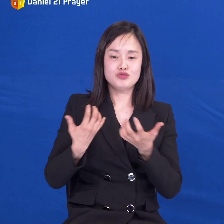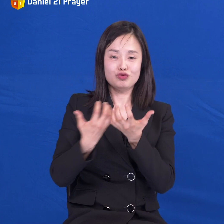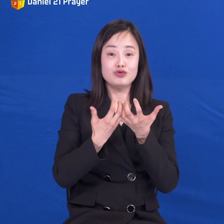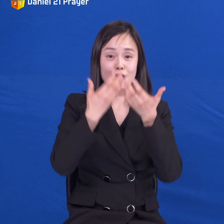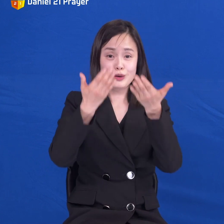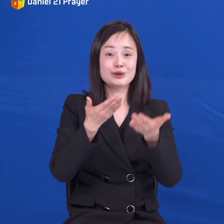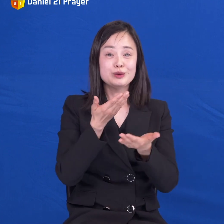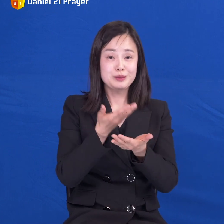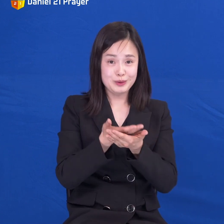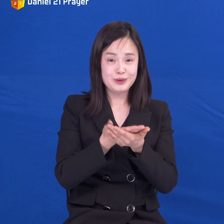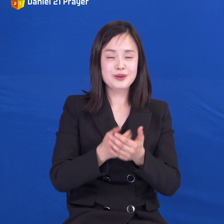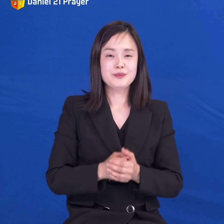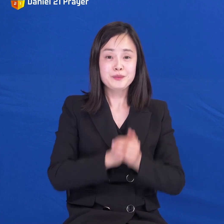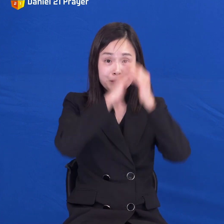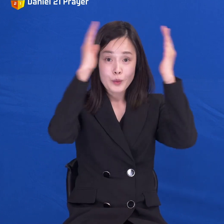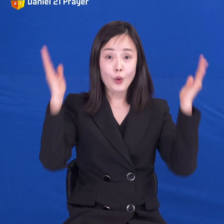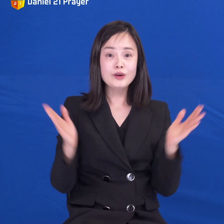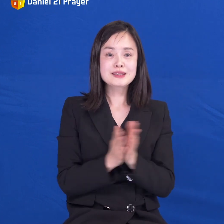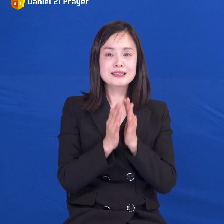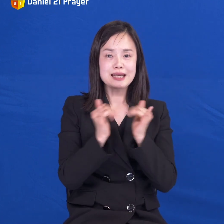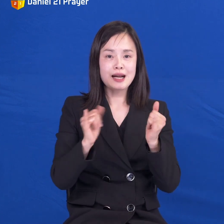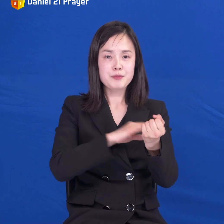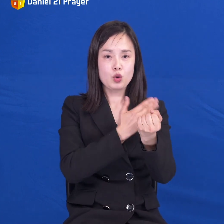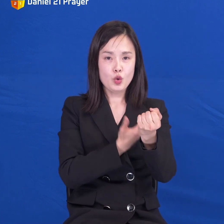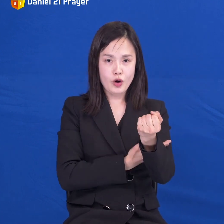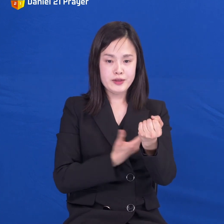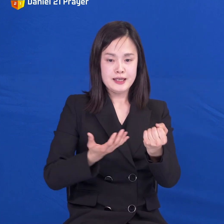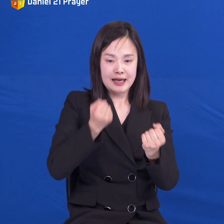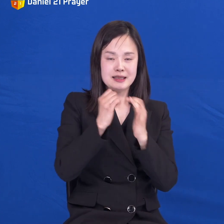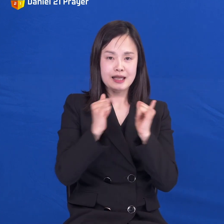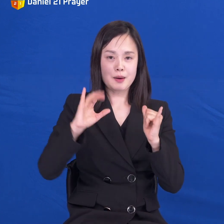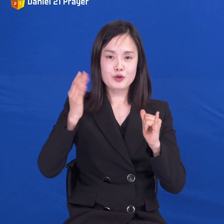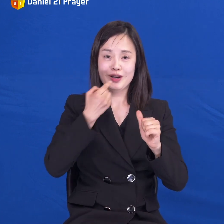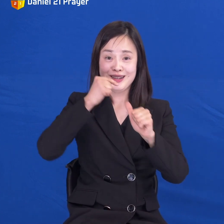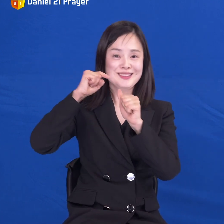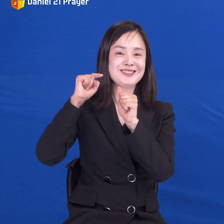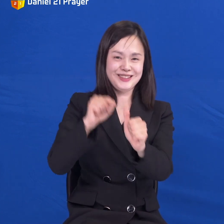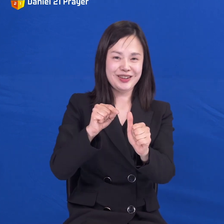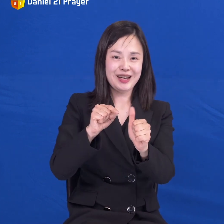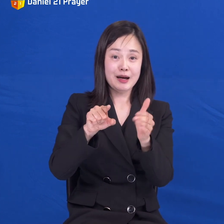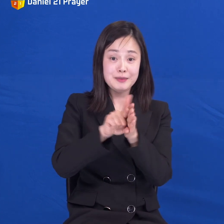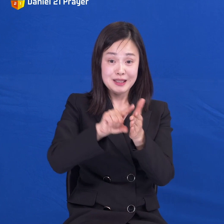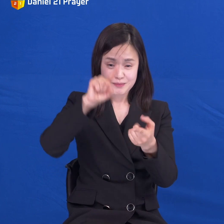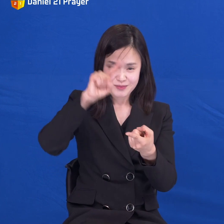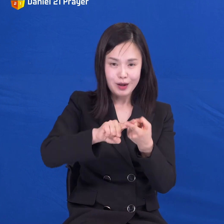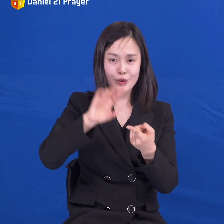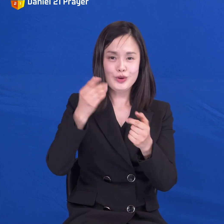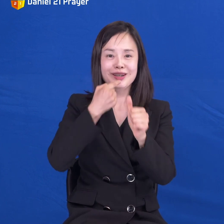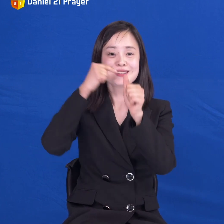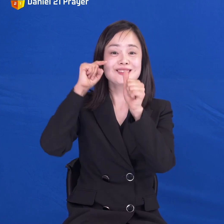다 권능의 사람들이 될지어다. 믿음대로 될지어다.